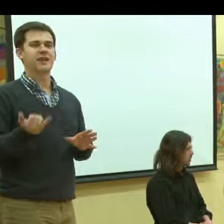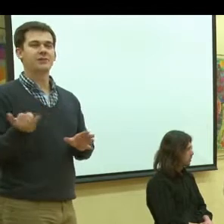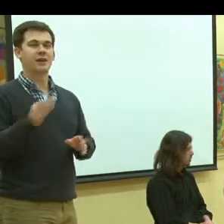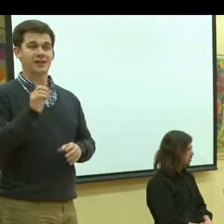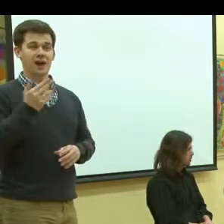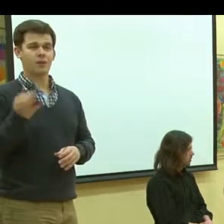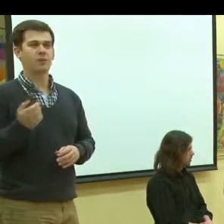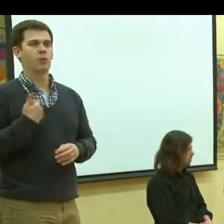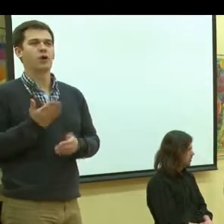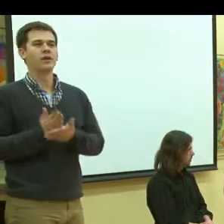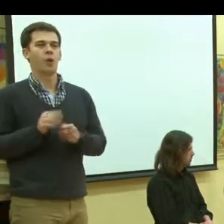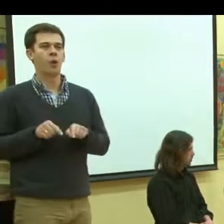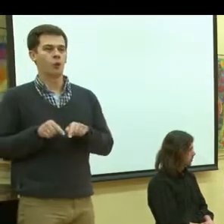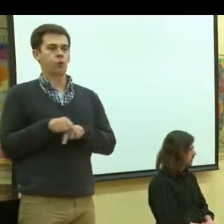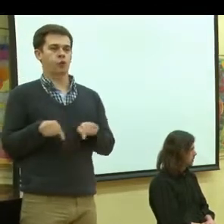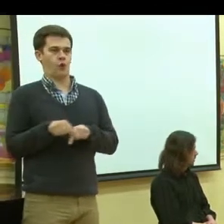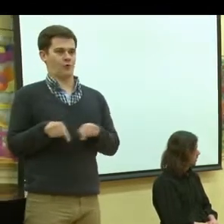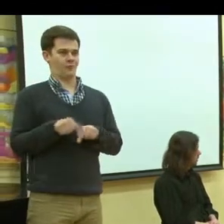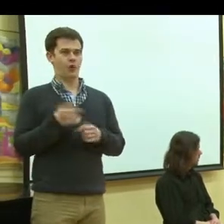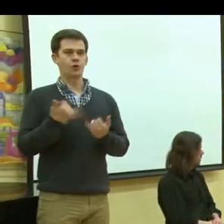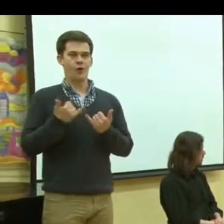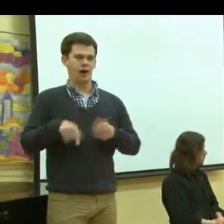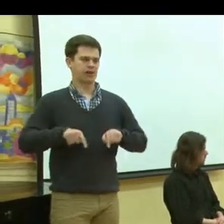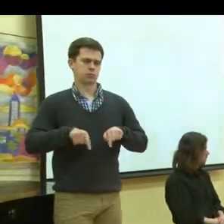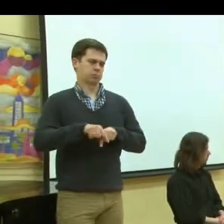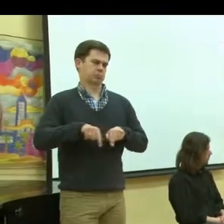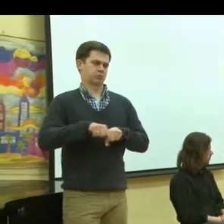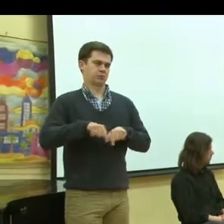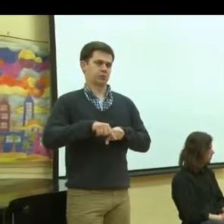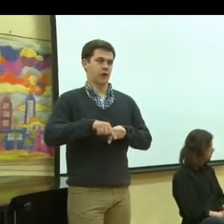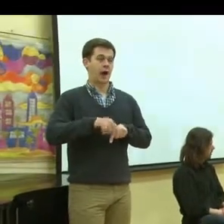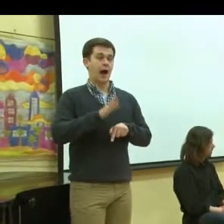kroki w tango były dosyć krótkie, takie ścięte, czy bardziej prymitywne.